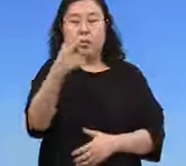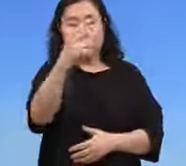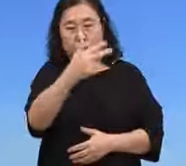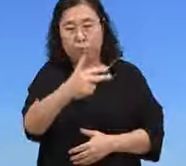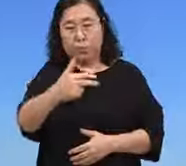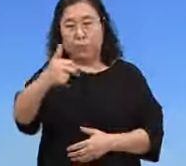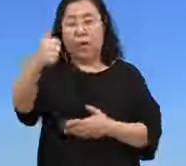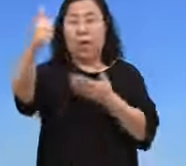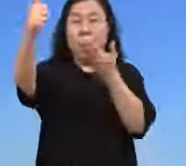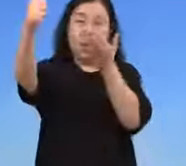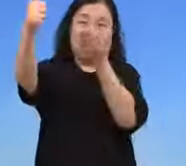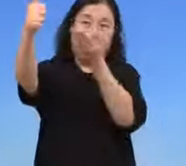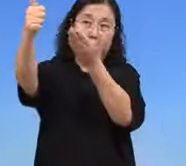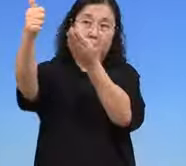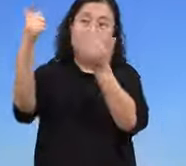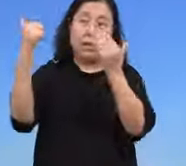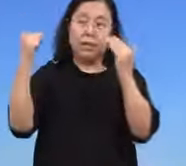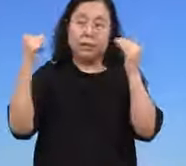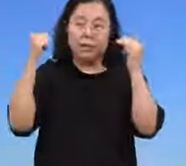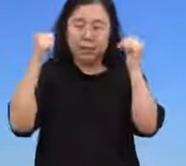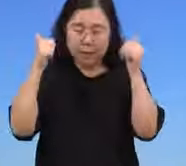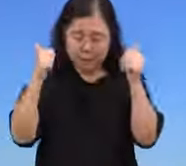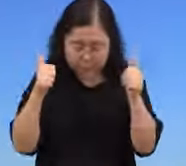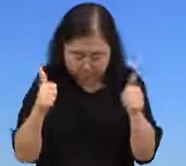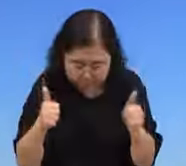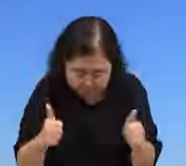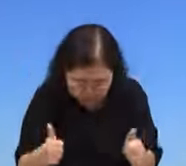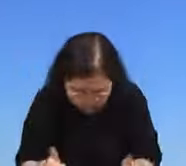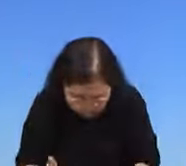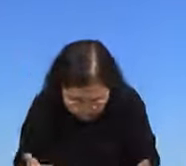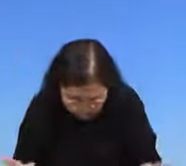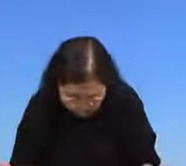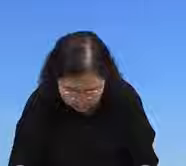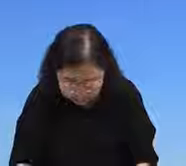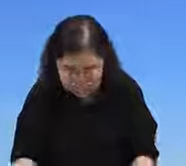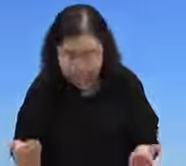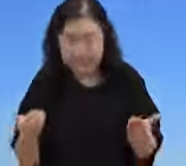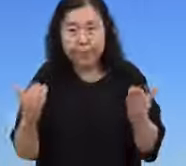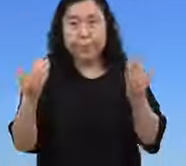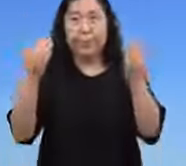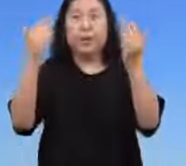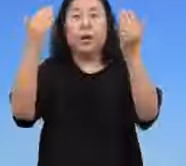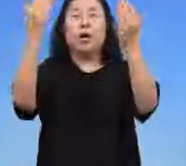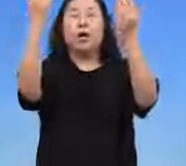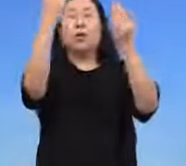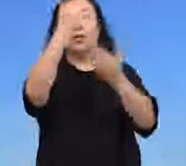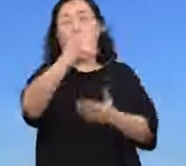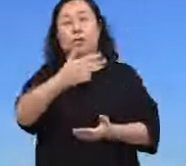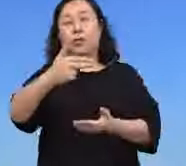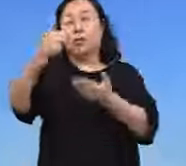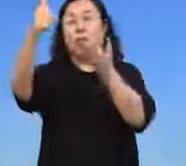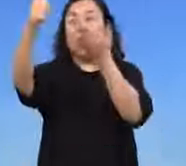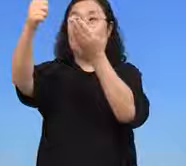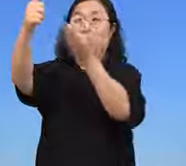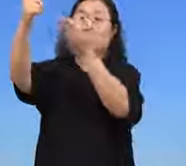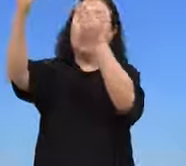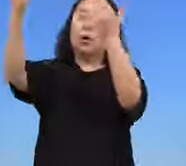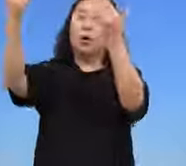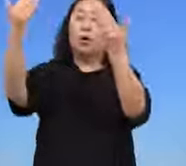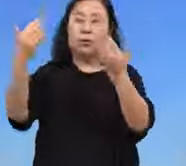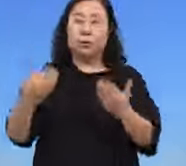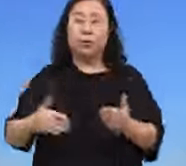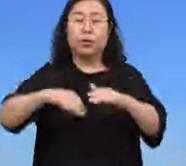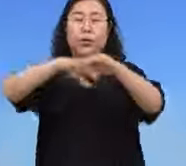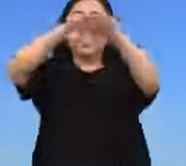주께 경배 드립니다. 잃어버린 한 영혼을 향한 아버지 하나님의 마음, 주님의 마음,